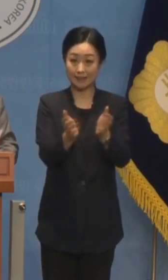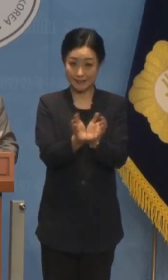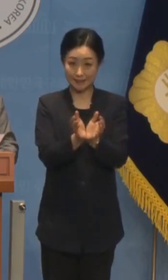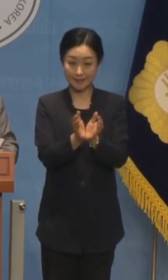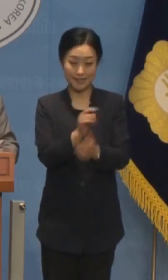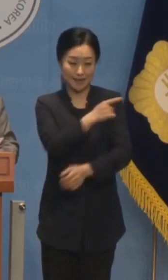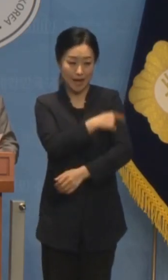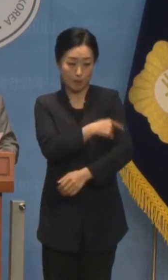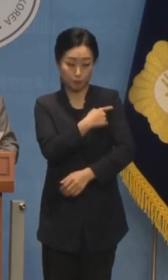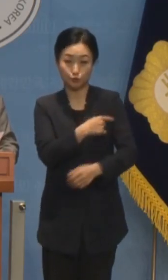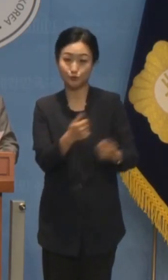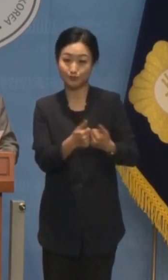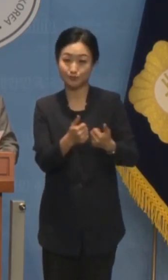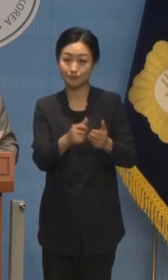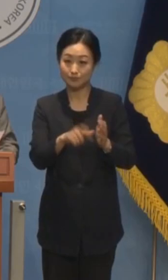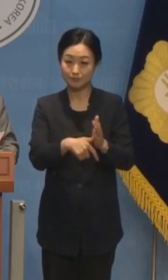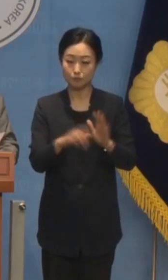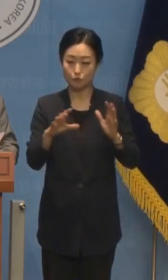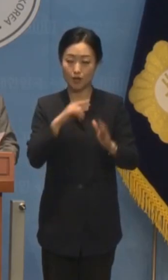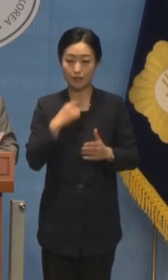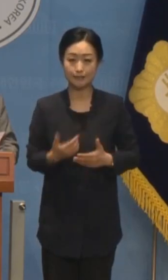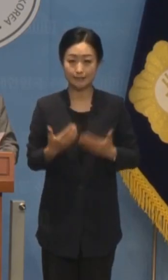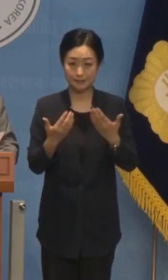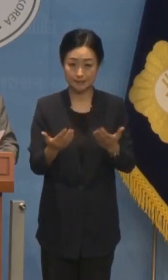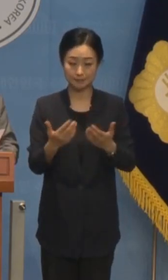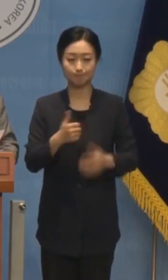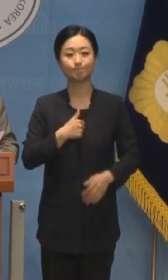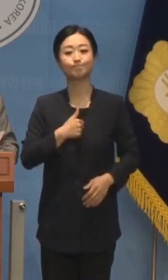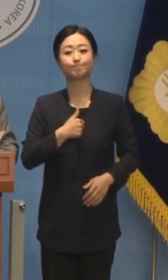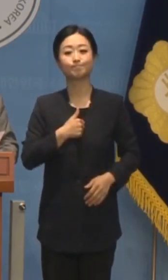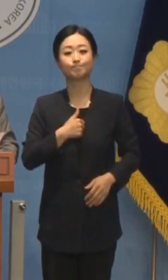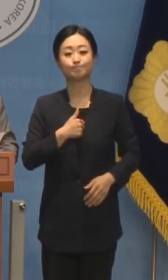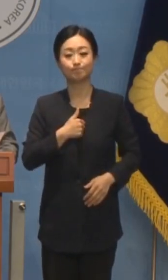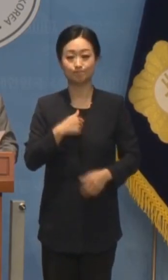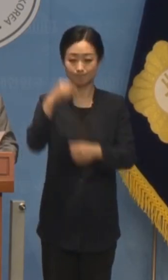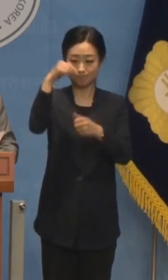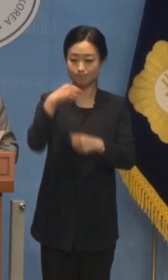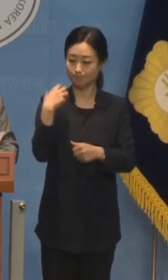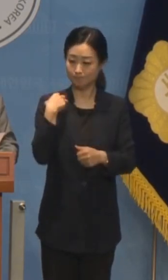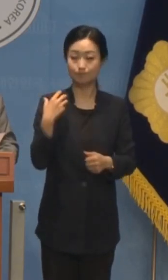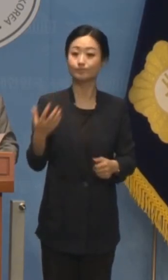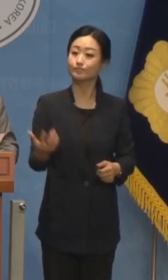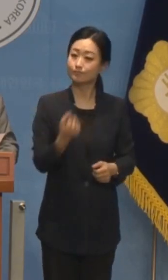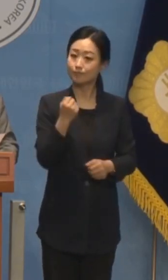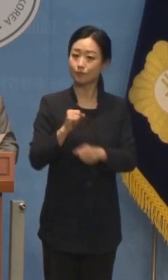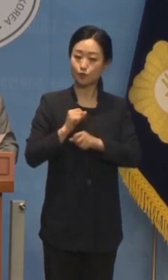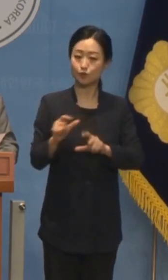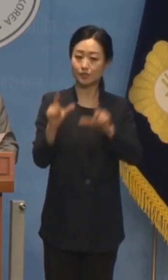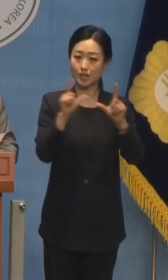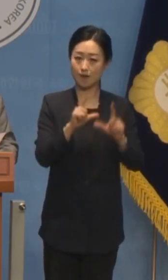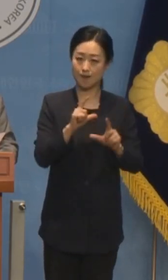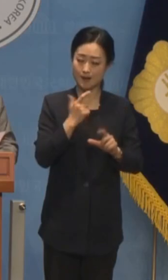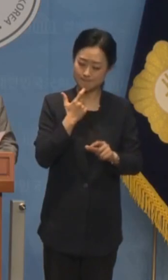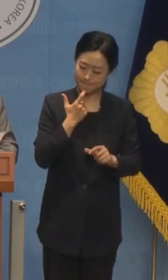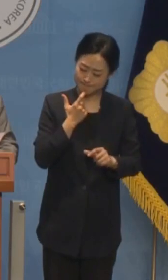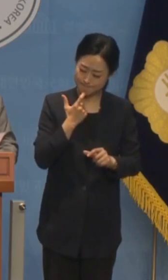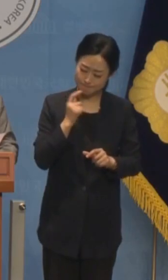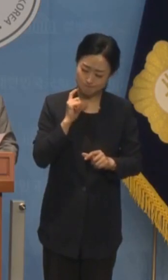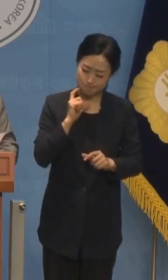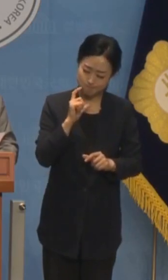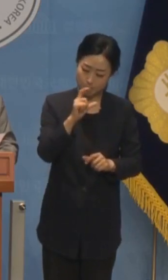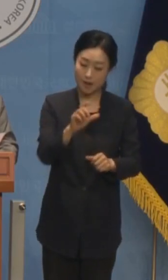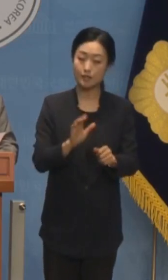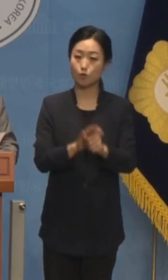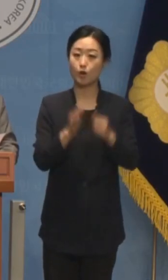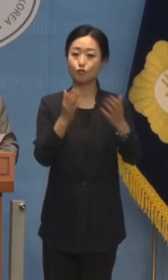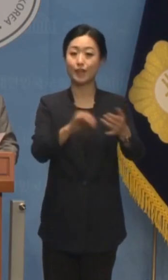자리에서 국가에 대한 자부심과 소명의식을 갖고 군생활을 끝까지 할 수 있도록